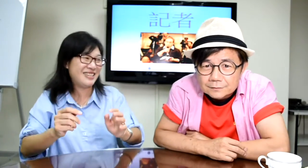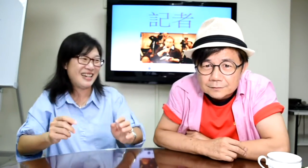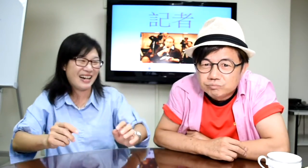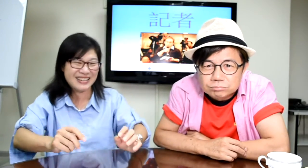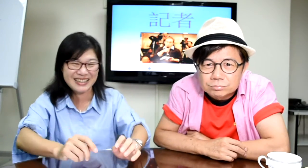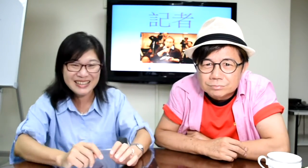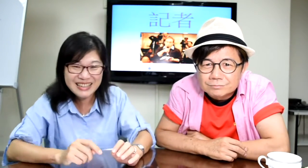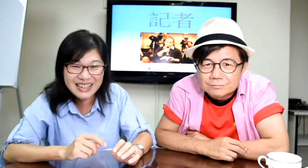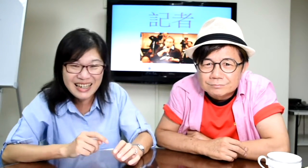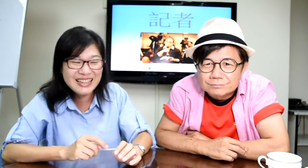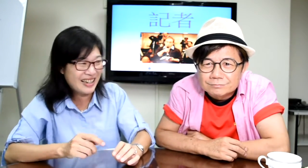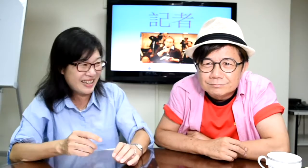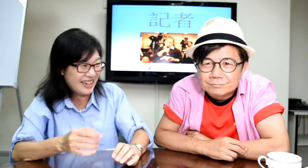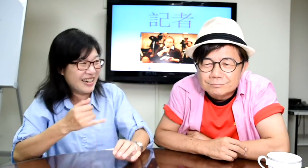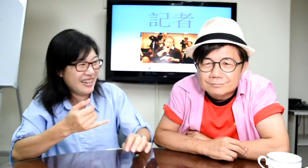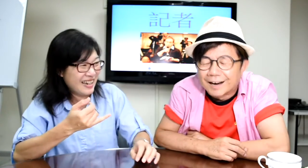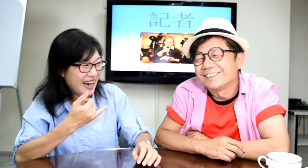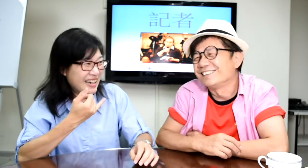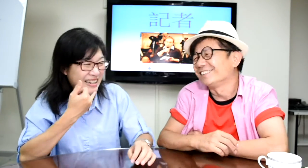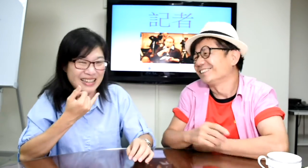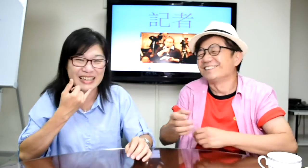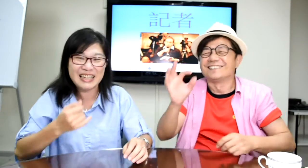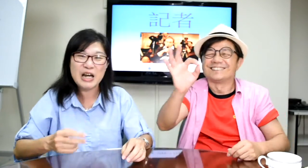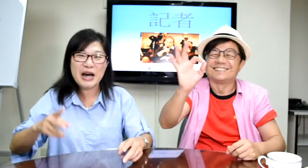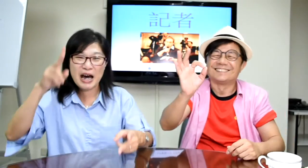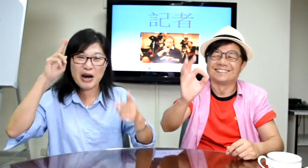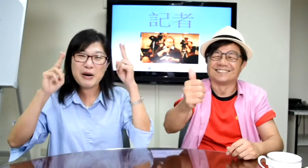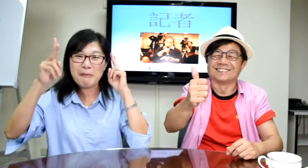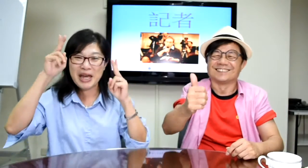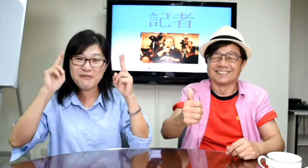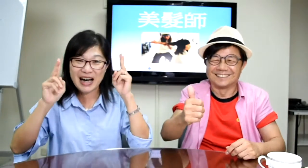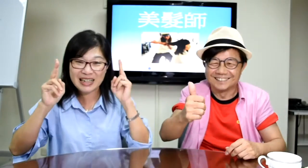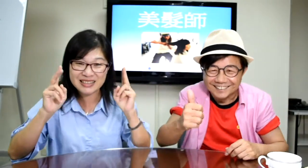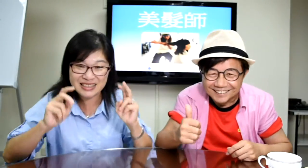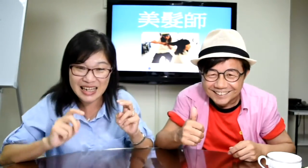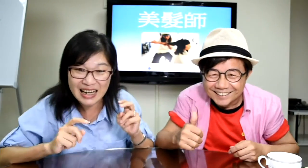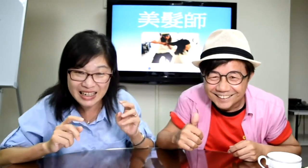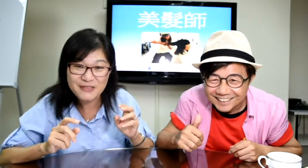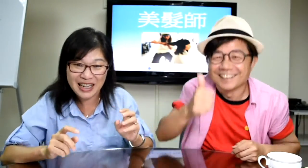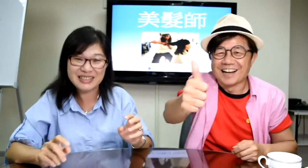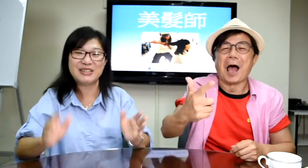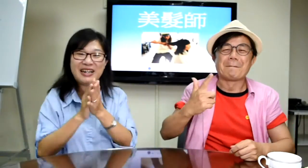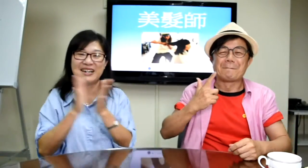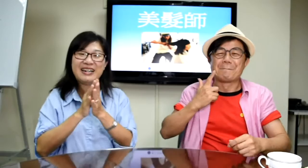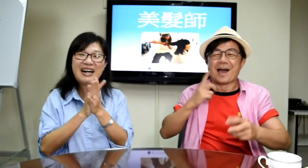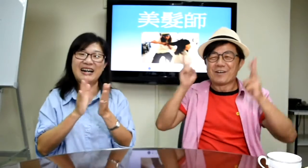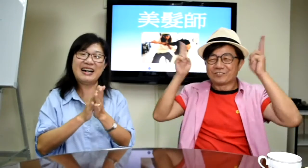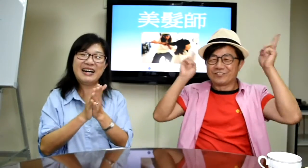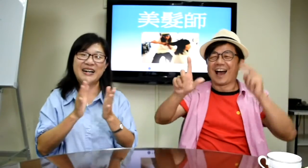好，也可以啦，也可以，好，美发师啊，理发师啊，好好好，很好